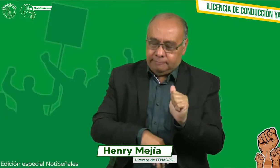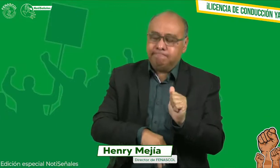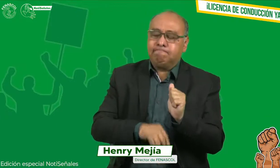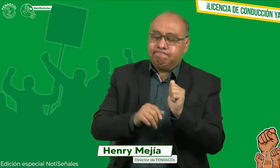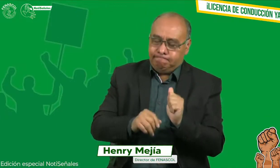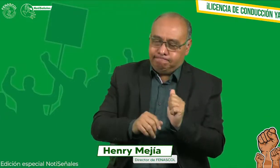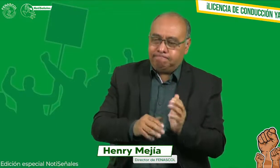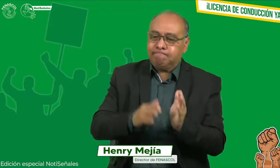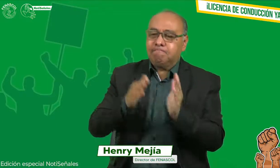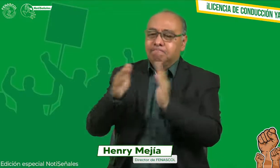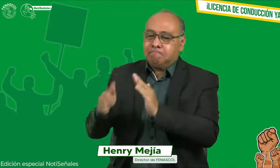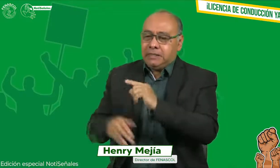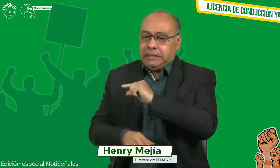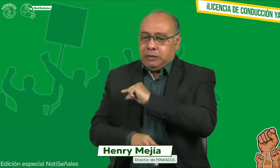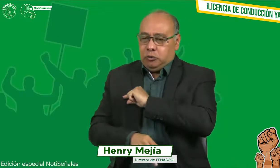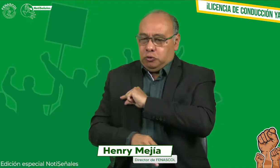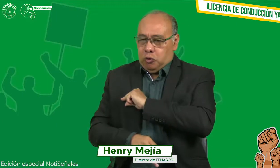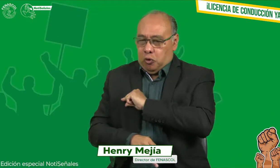el doctor Lota.